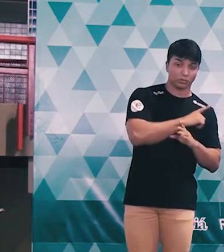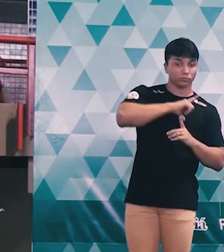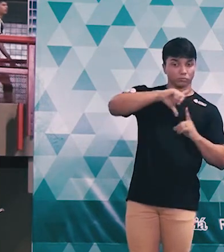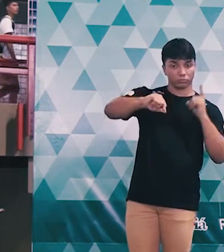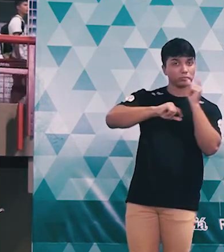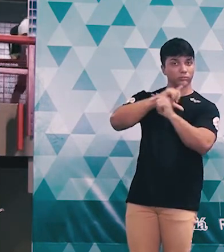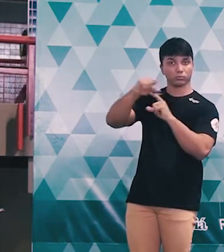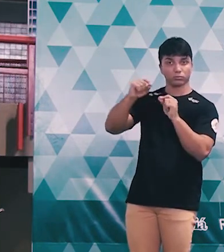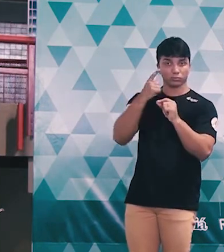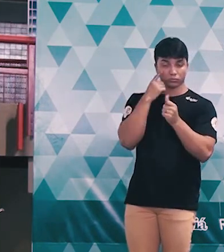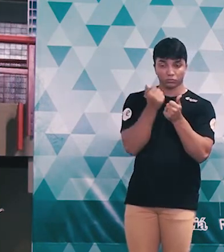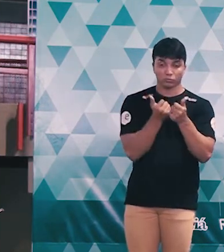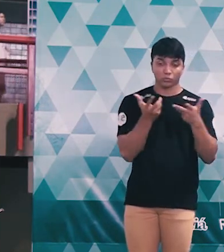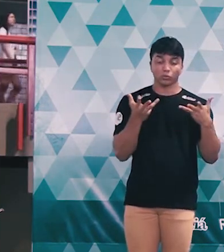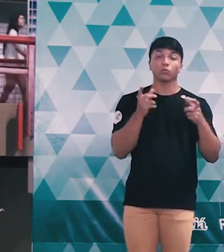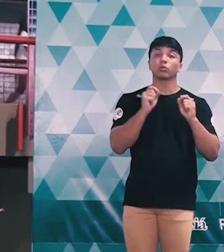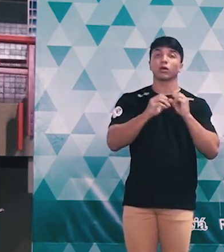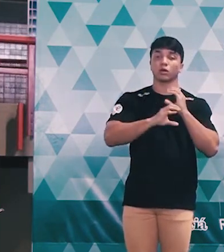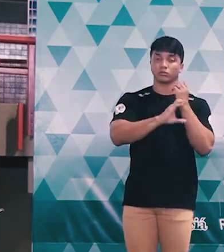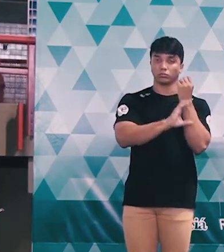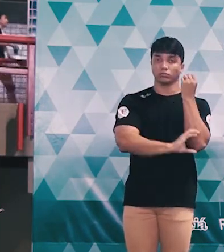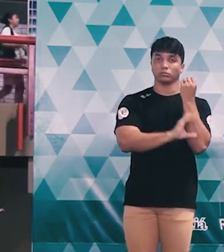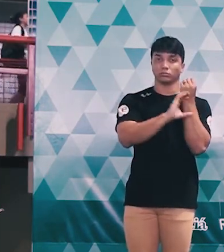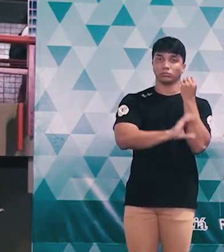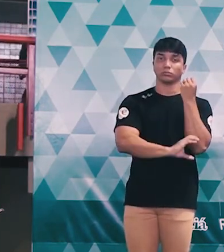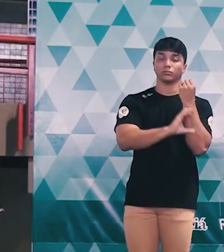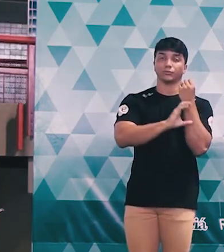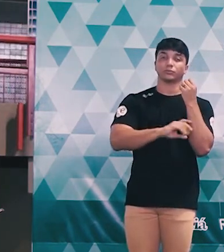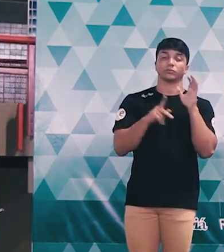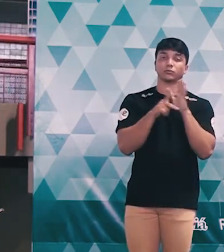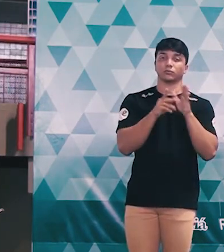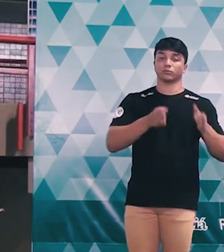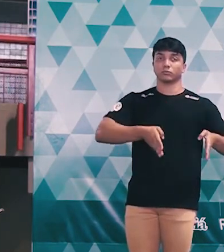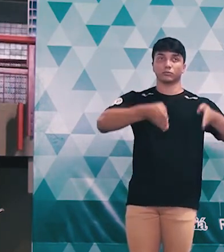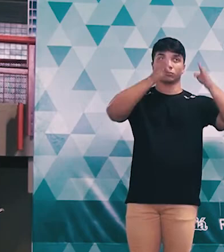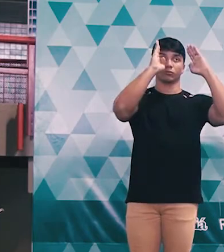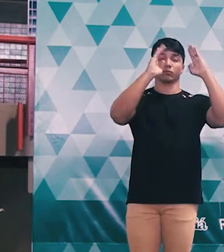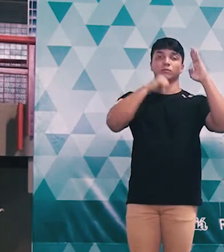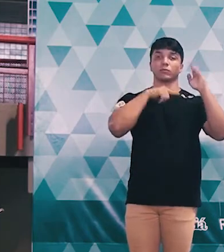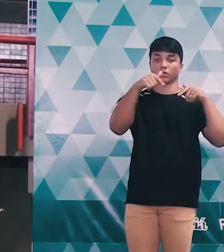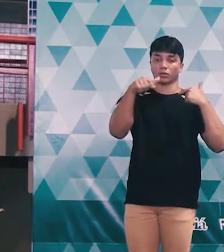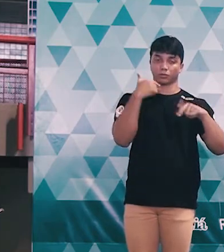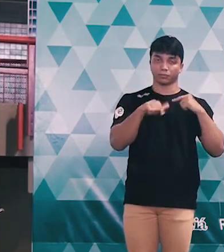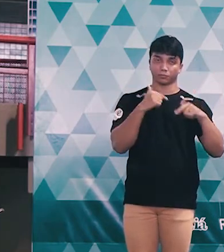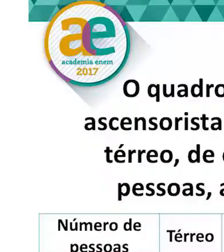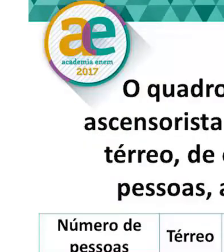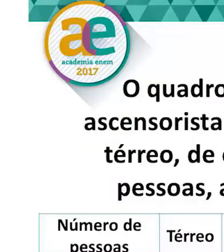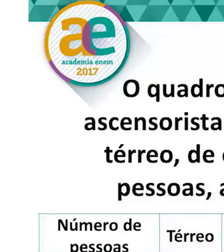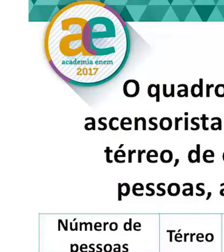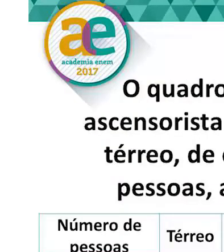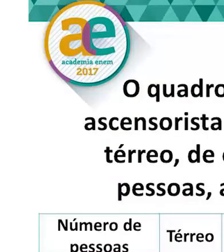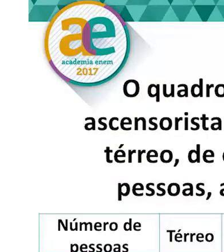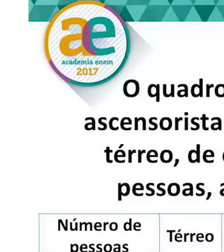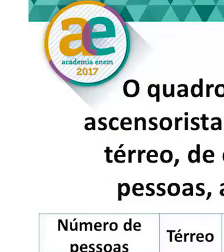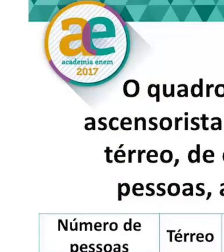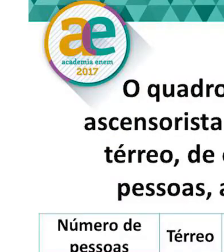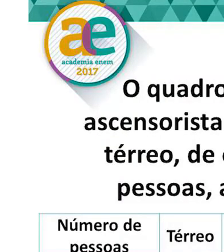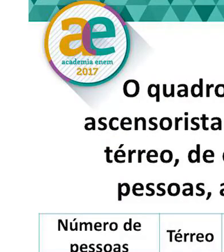pessoas que saem de um elevador em cada um dos andares do edifício onde ele trabalha. O